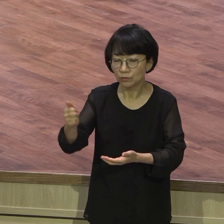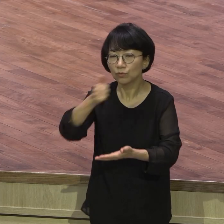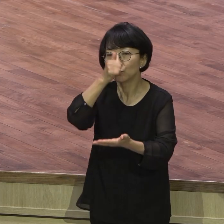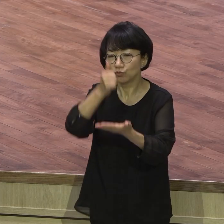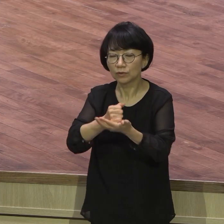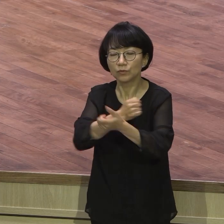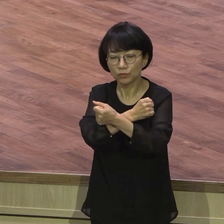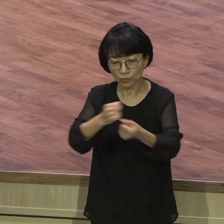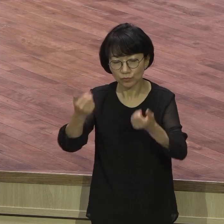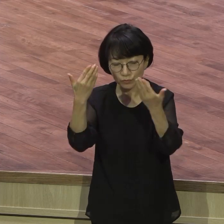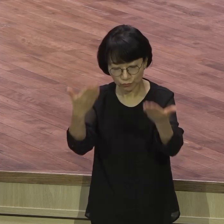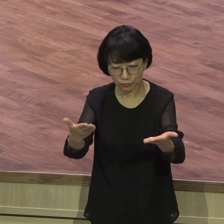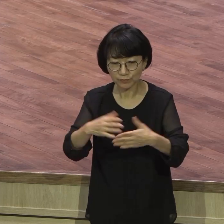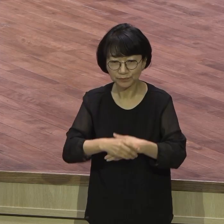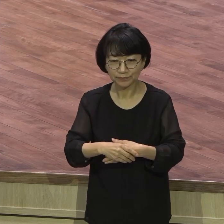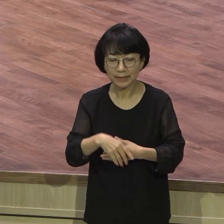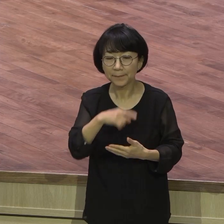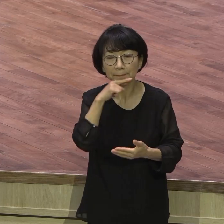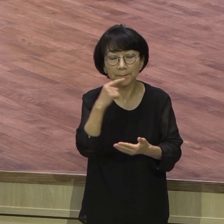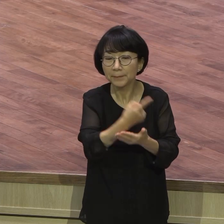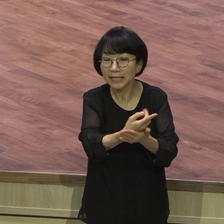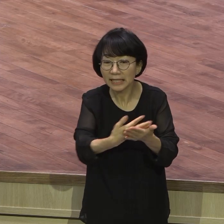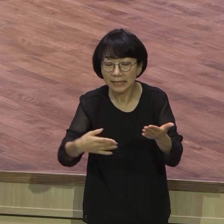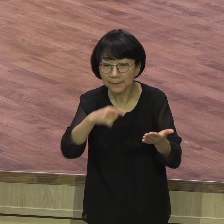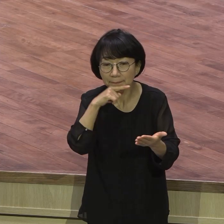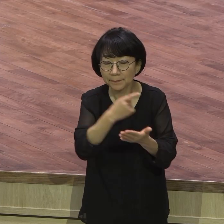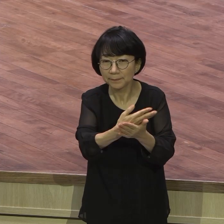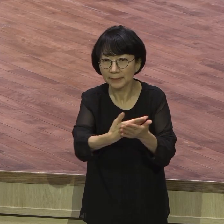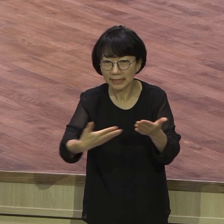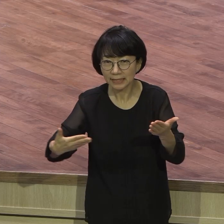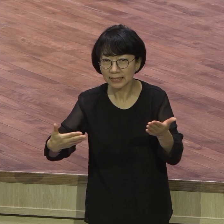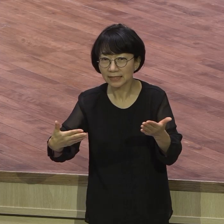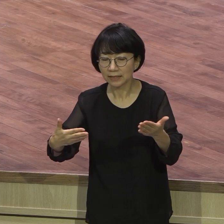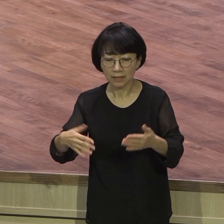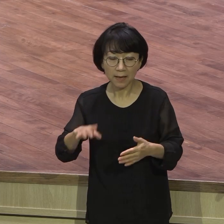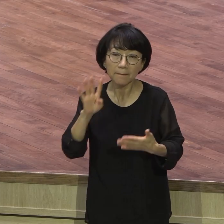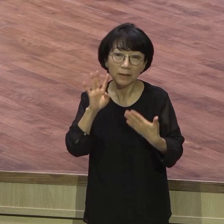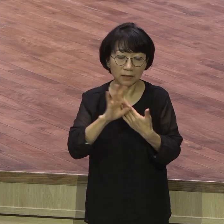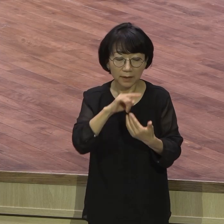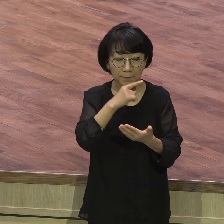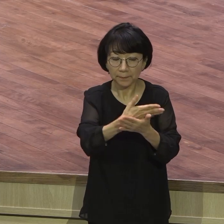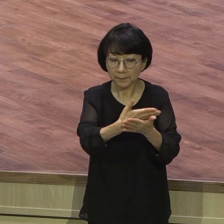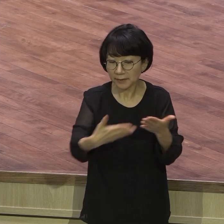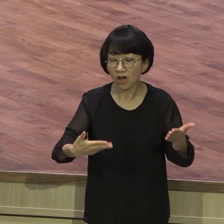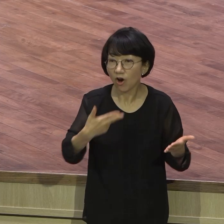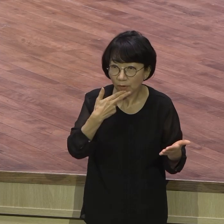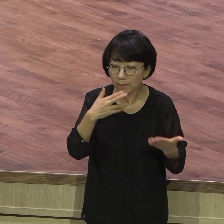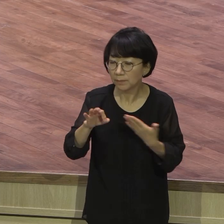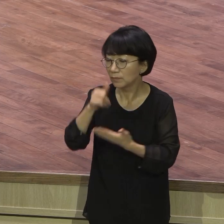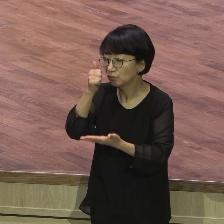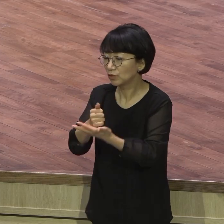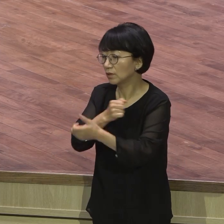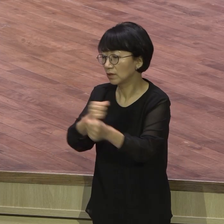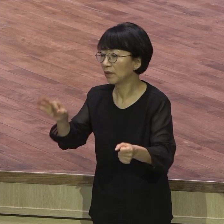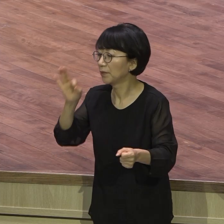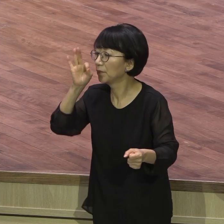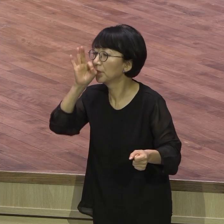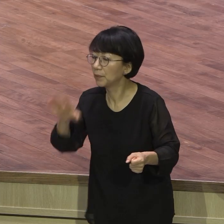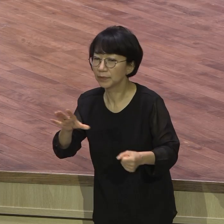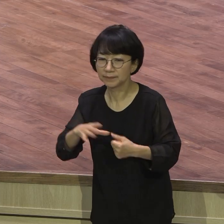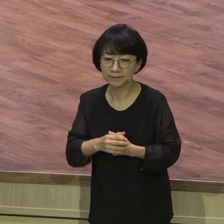아시겠어요 피가 죄를 속한다고 다른 피 흘림이 없은 적 죄사함이 없다. 시부리 9장